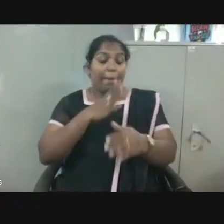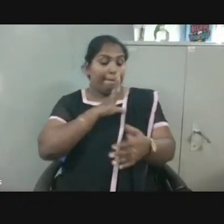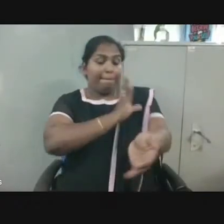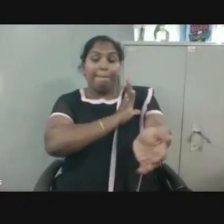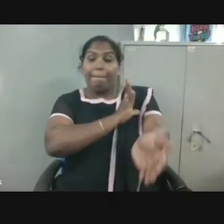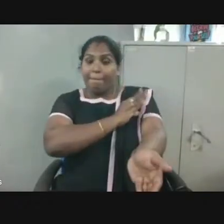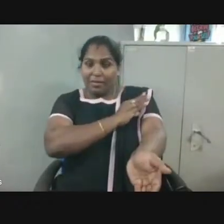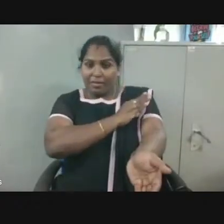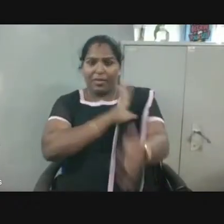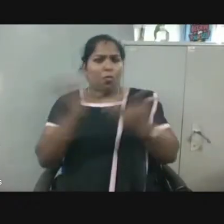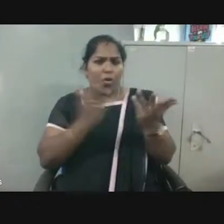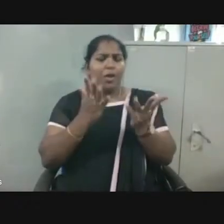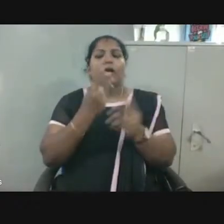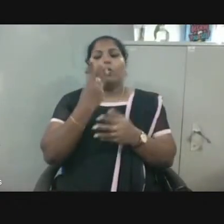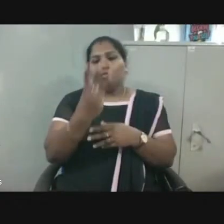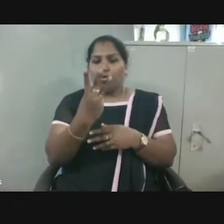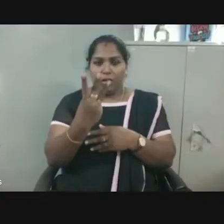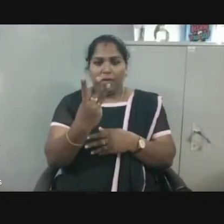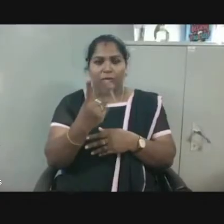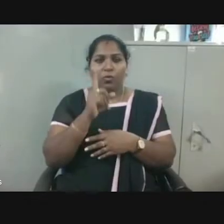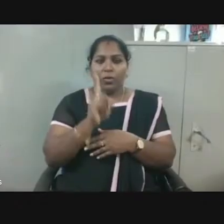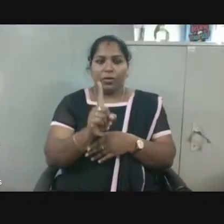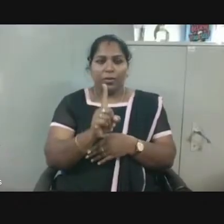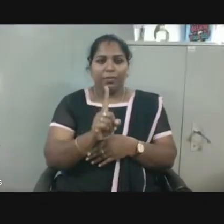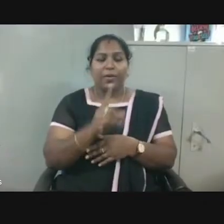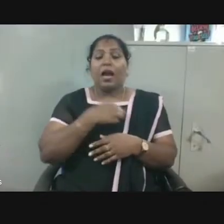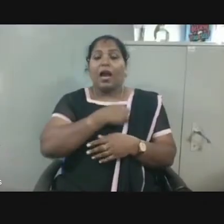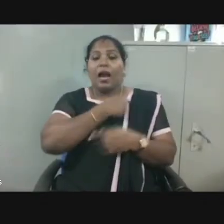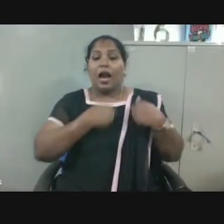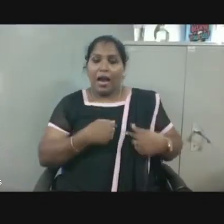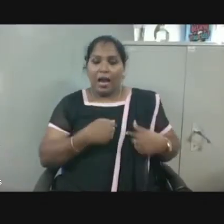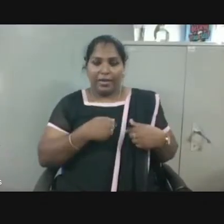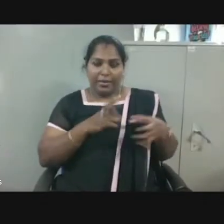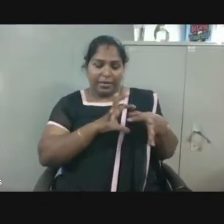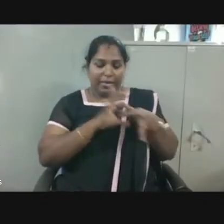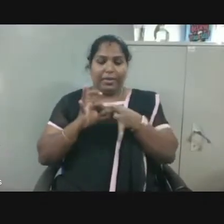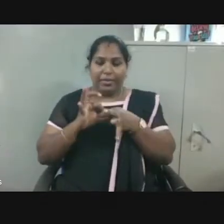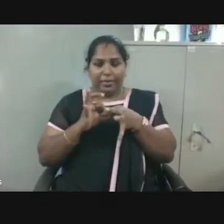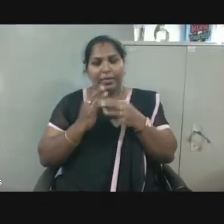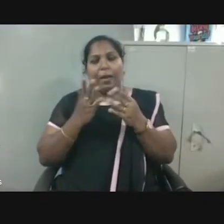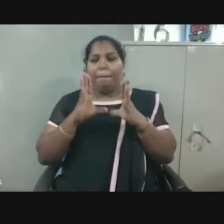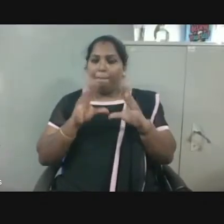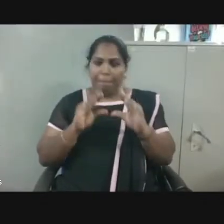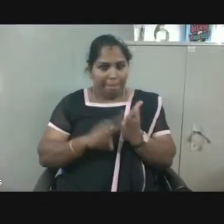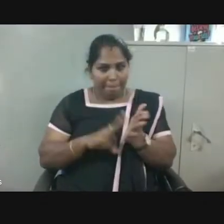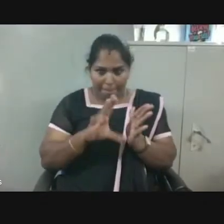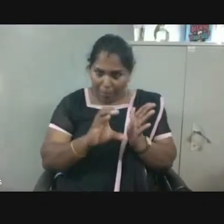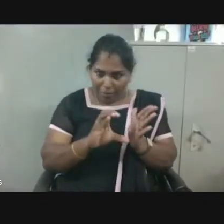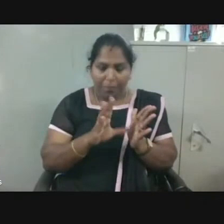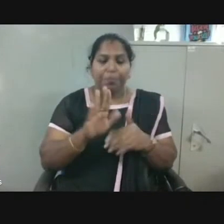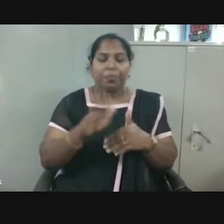നമുക്ക് മൂന്ന് തരത്തിലുള്ള മസിലുണ്ട്. ഒന്ന് ഹാർട്ടിന്റെ മസിൽ, അതാണ് കാർഡിയക് മസിൽ, ഹാർട്ട് ഉണ്ടാക്കിയിരിക്കുന്ന മസിൽ. പിന്നെ നമ്മുടെ കയ്യിലും